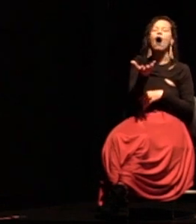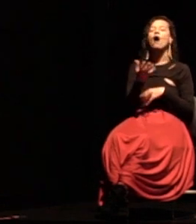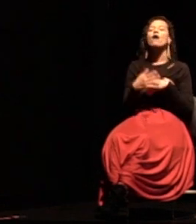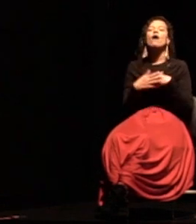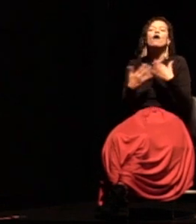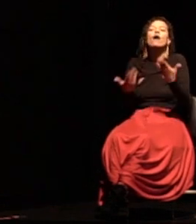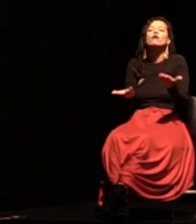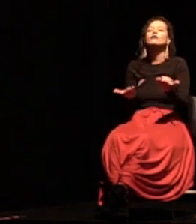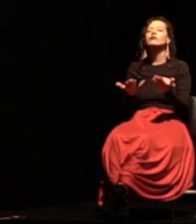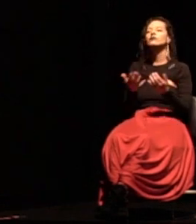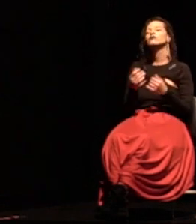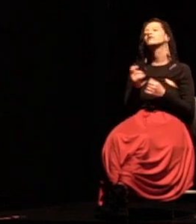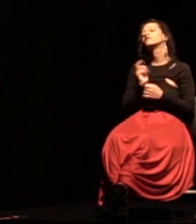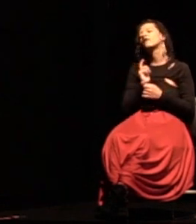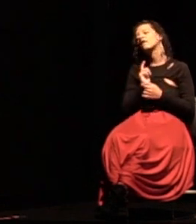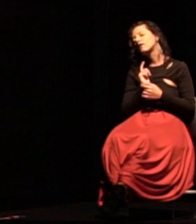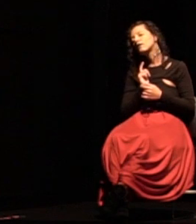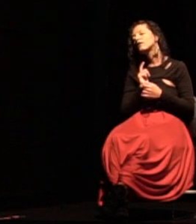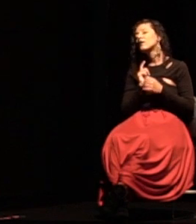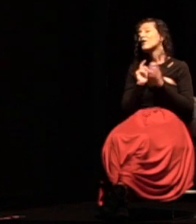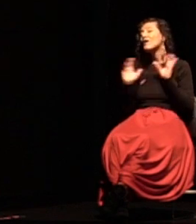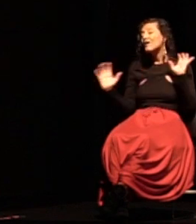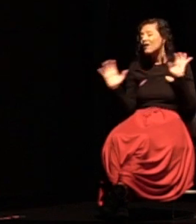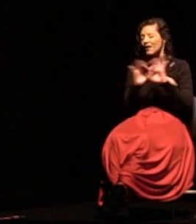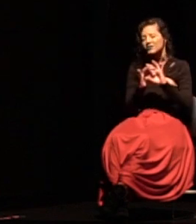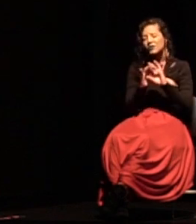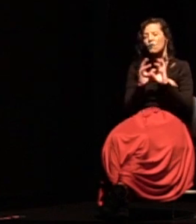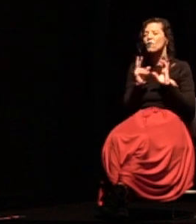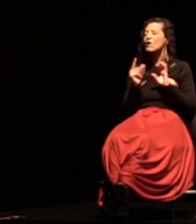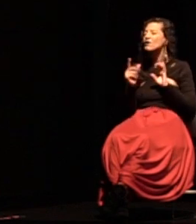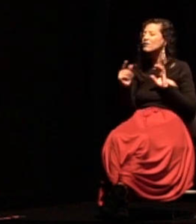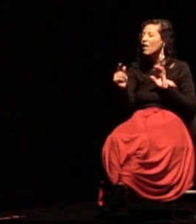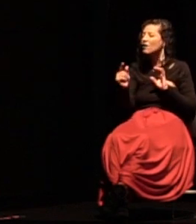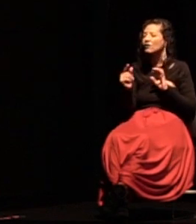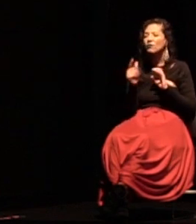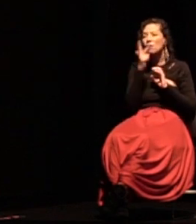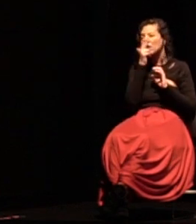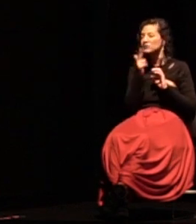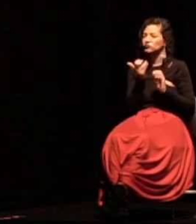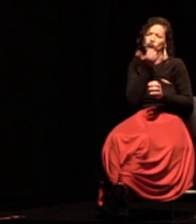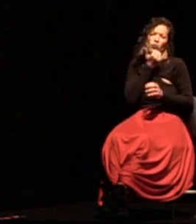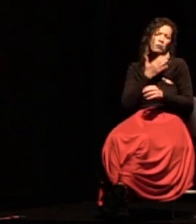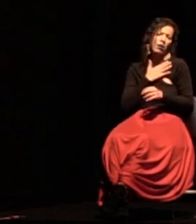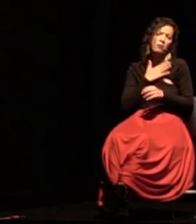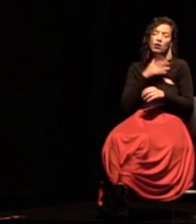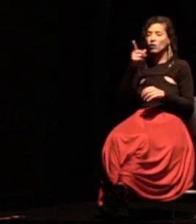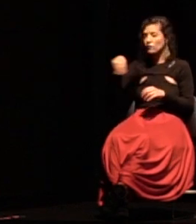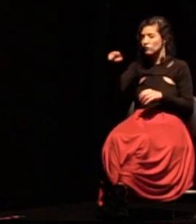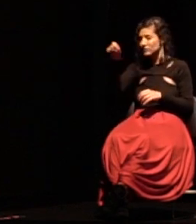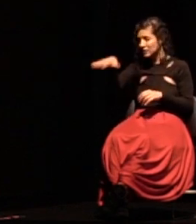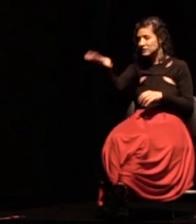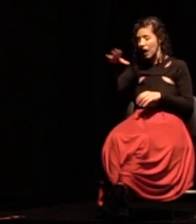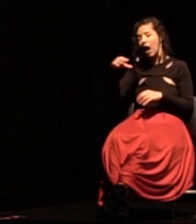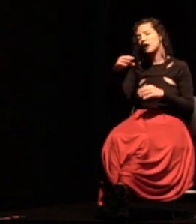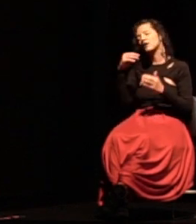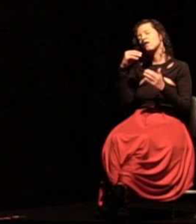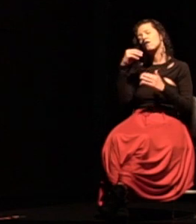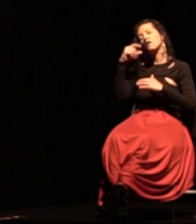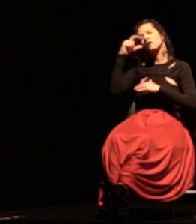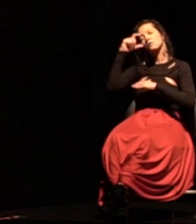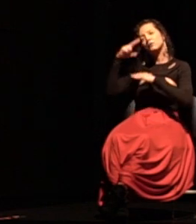essa ligação eterna, é uno, não tem quebra, pelo menos para mim, me desculpe o pessoal da área de psicanálise, como eu